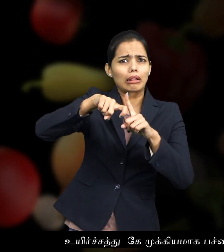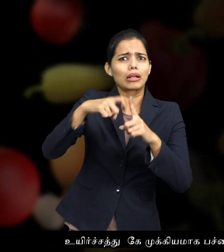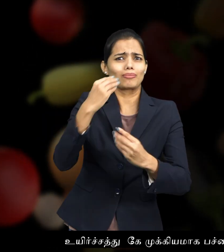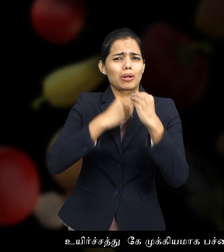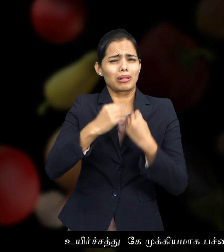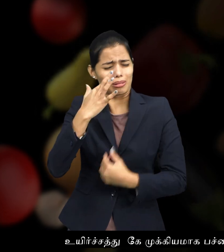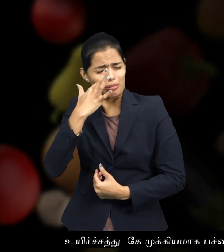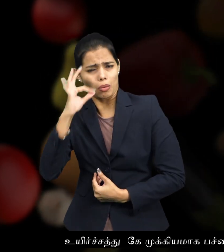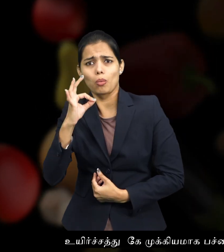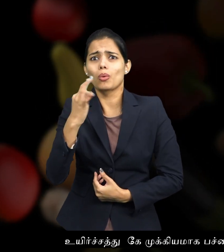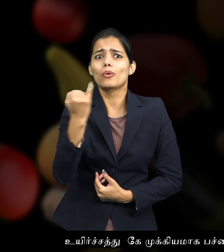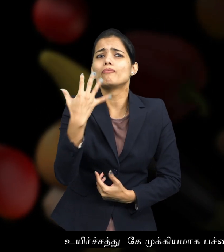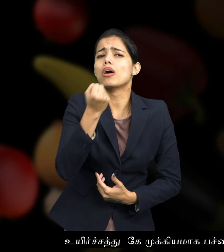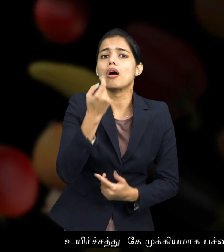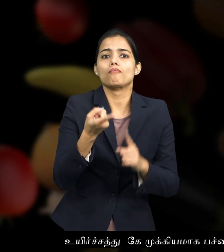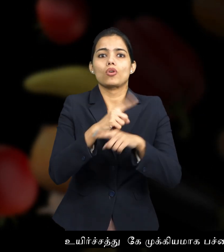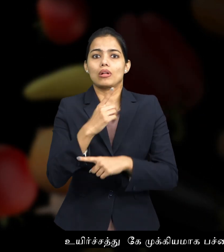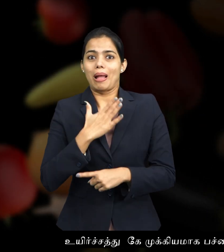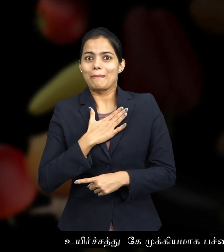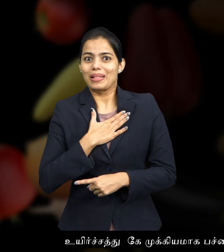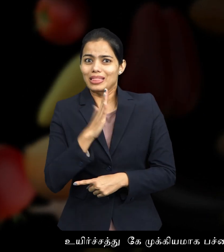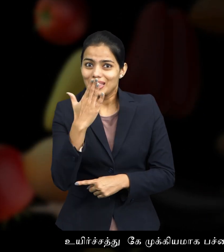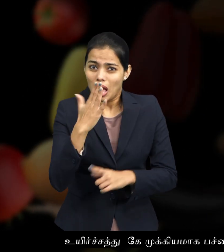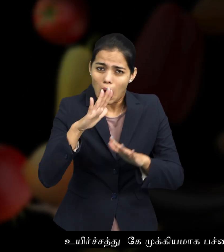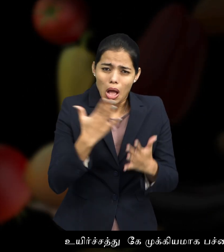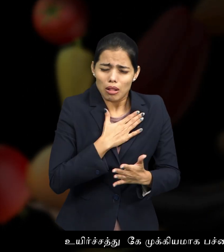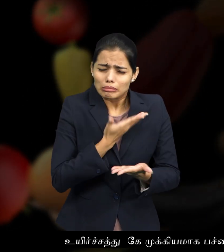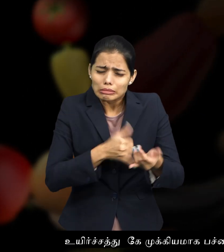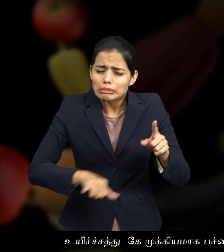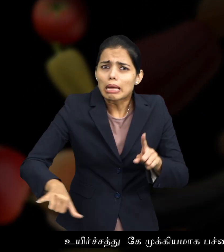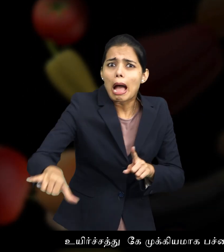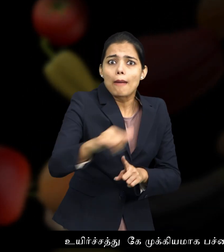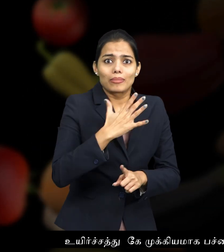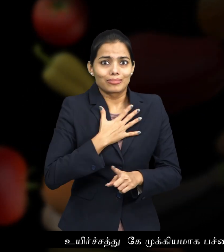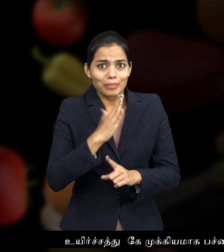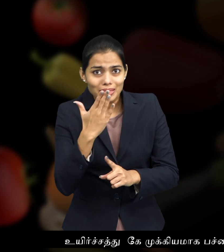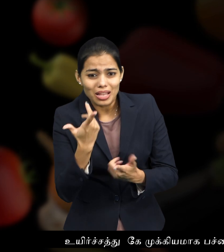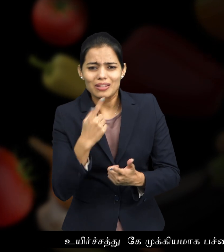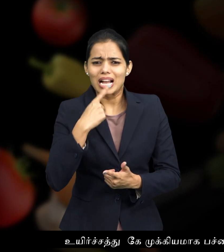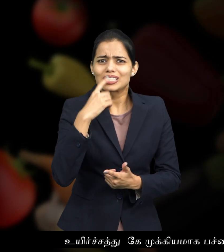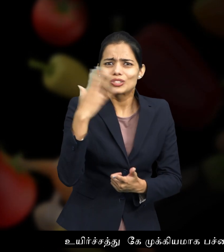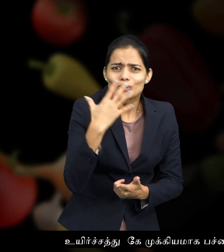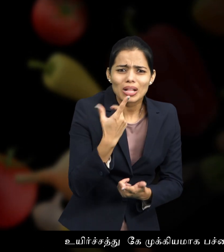உயிர்ச்சத்து கே முக்கியமான பச்சை இலை காய்கறிகளில் காணப்படுகிறது.